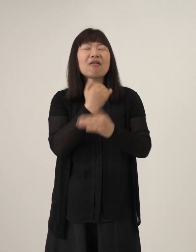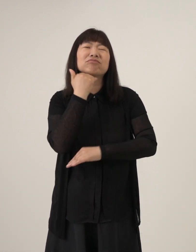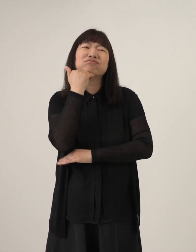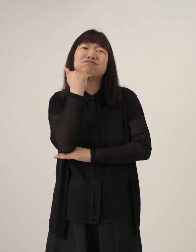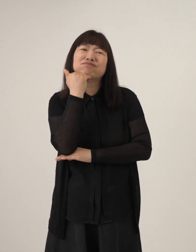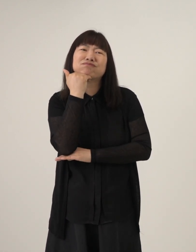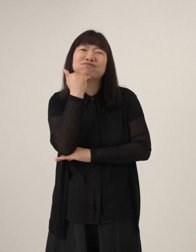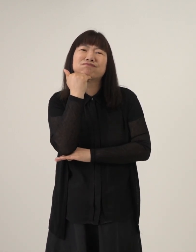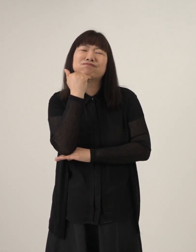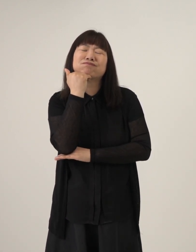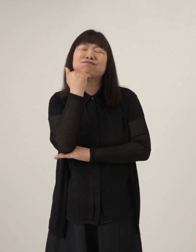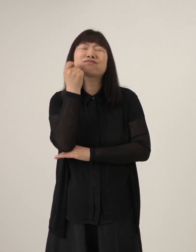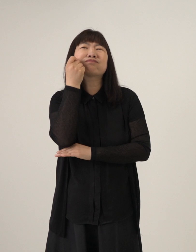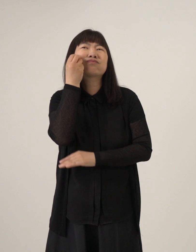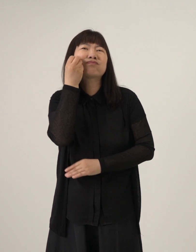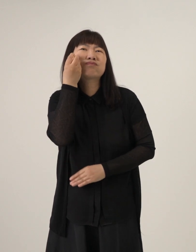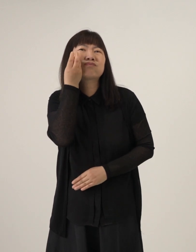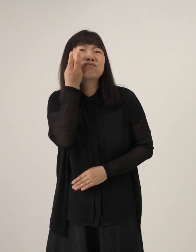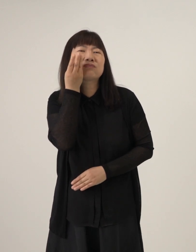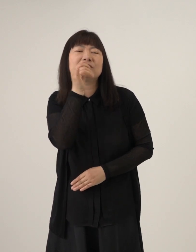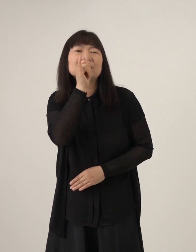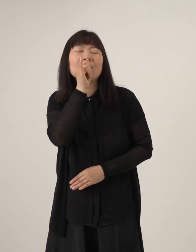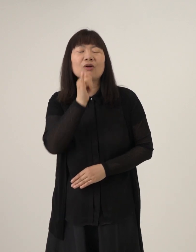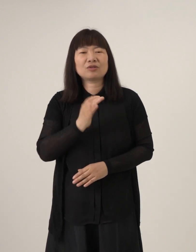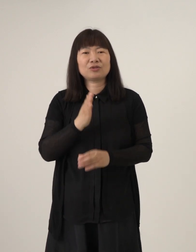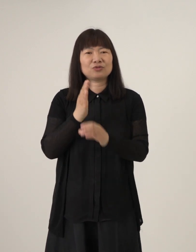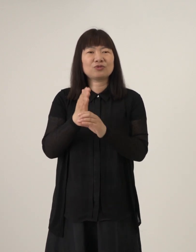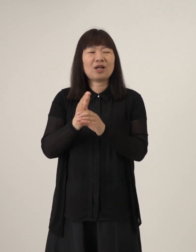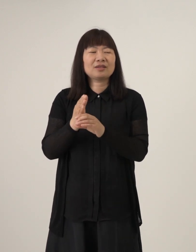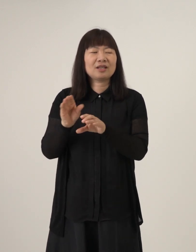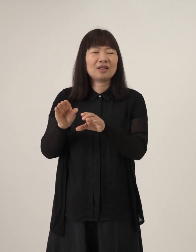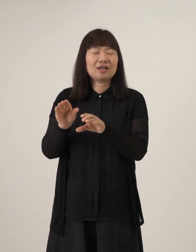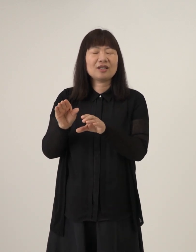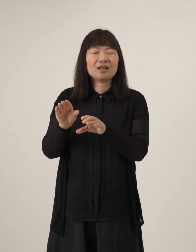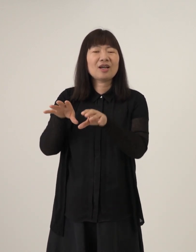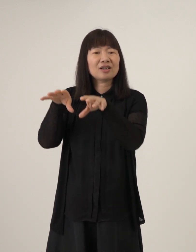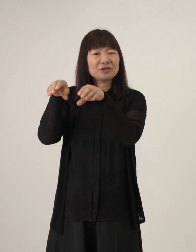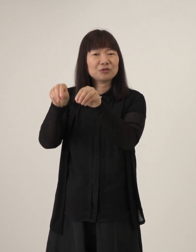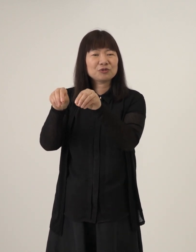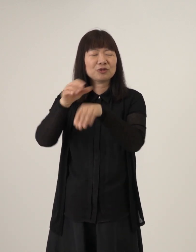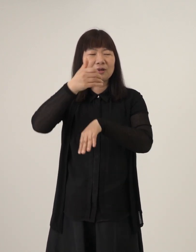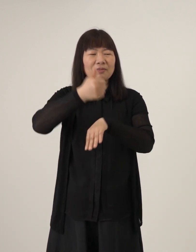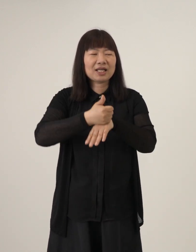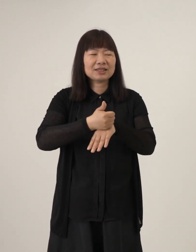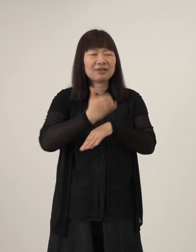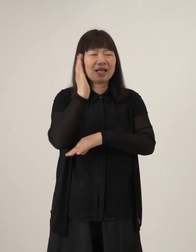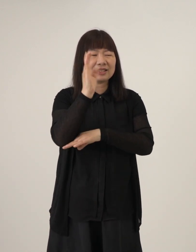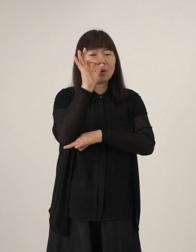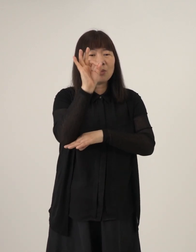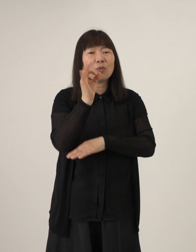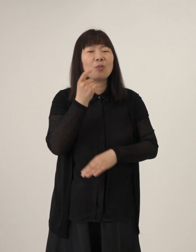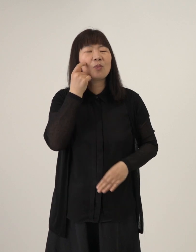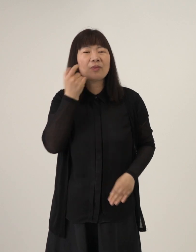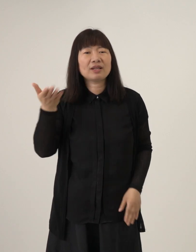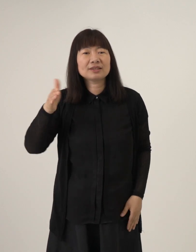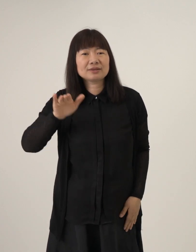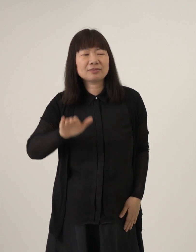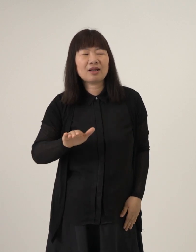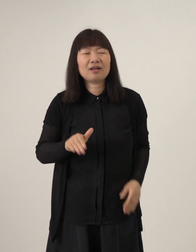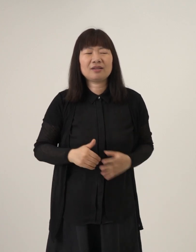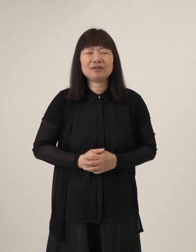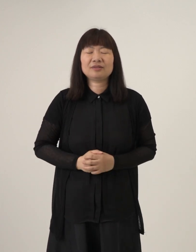거예요. 제가 그 중간에 끊고 그 결말은 보질 못했는데,